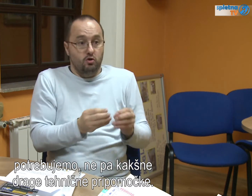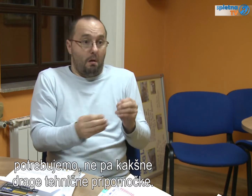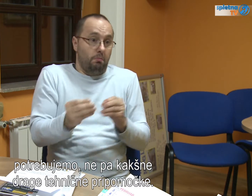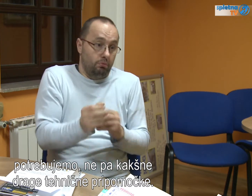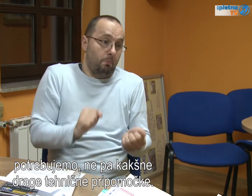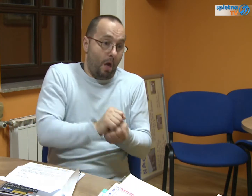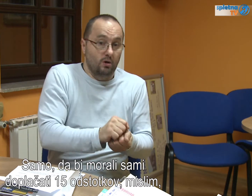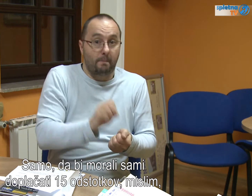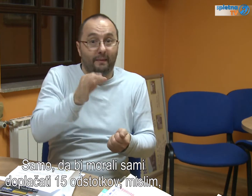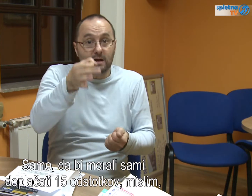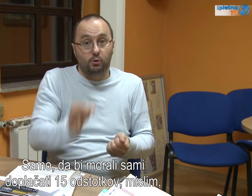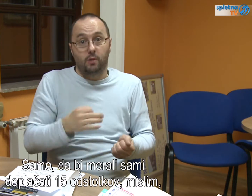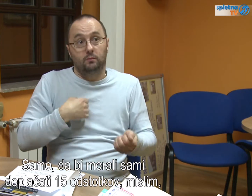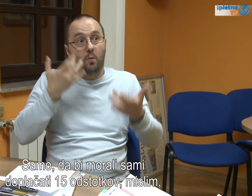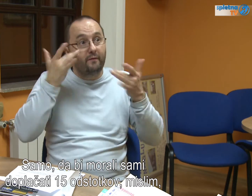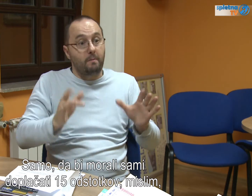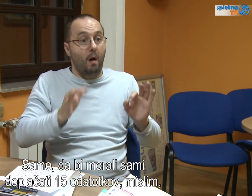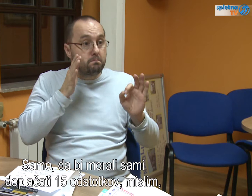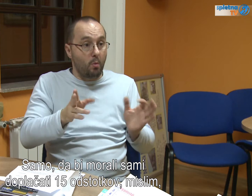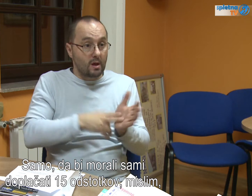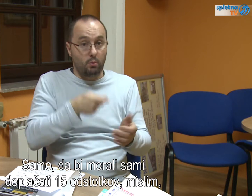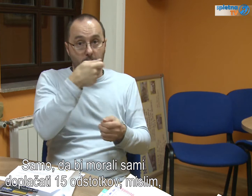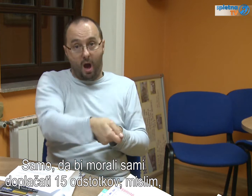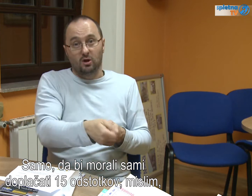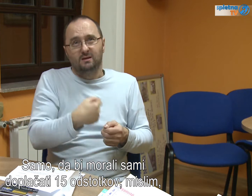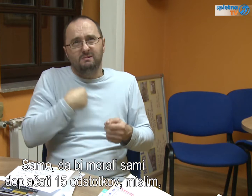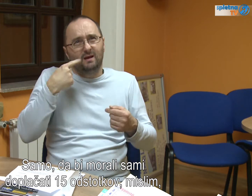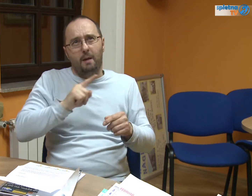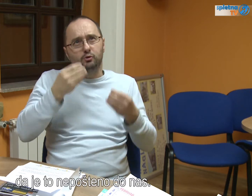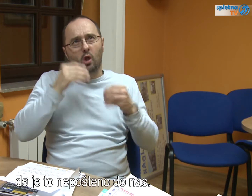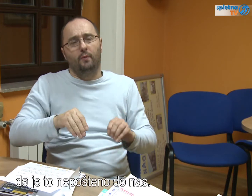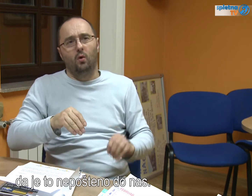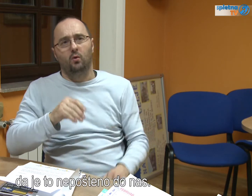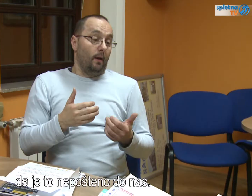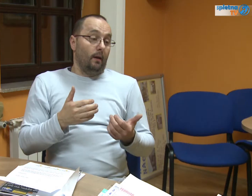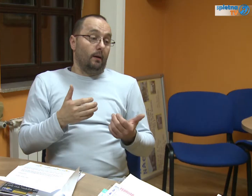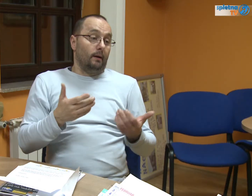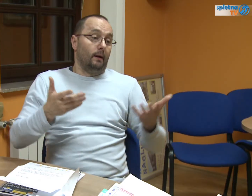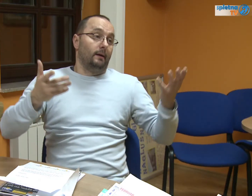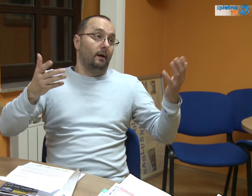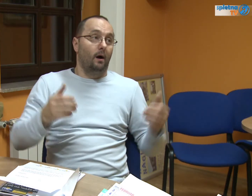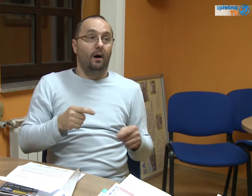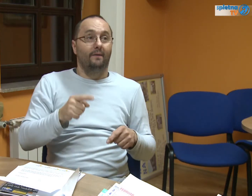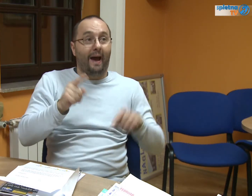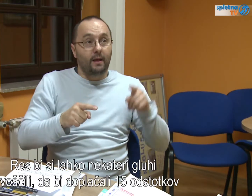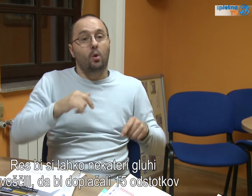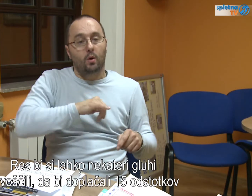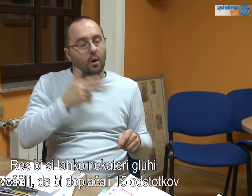Pa da je potem, da ti pa pomožeš bolj plažo, mi ne potrebno. Da je